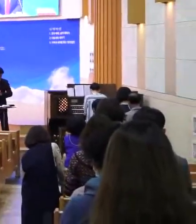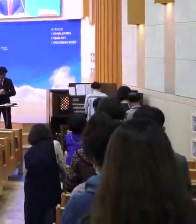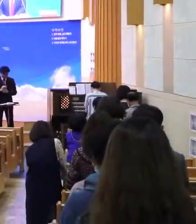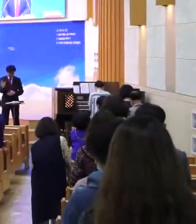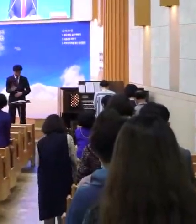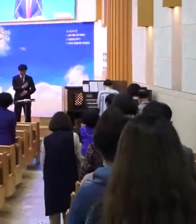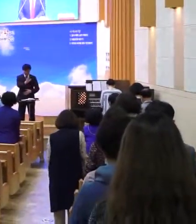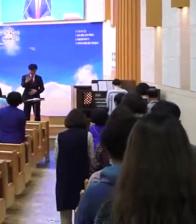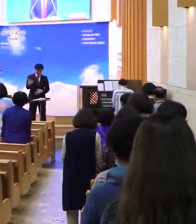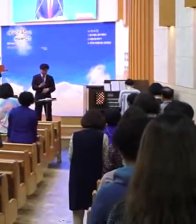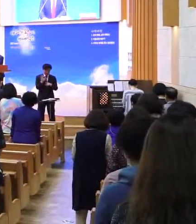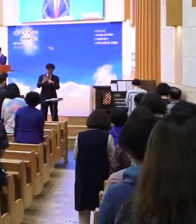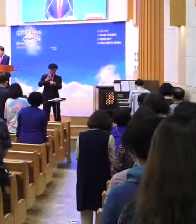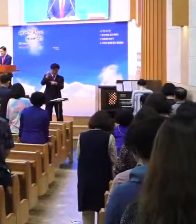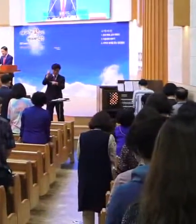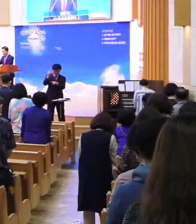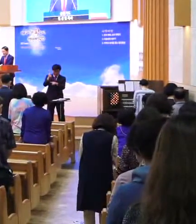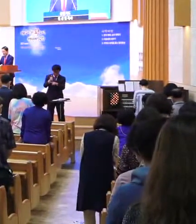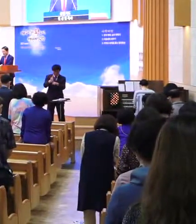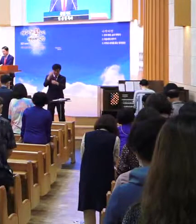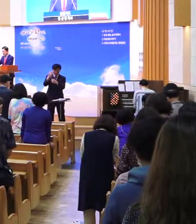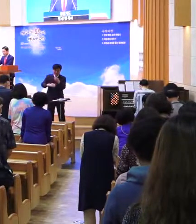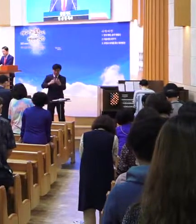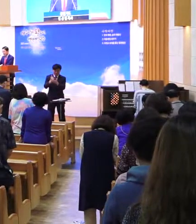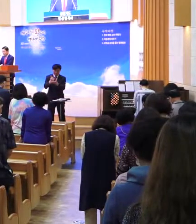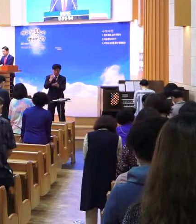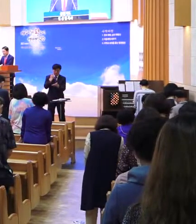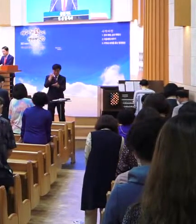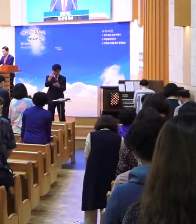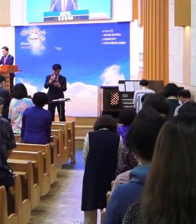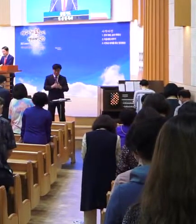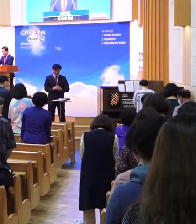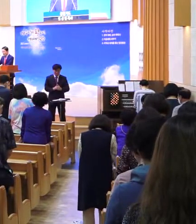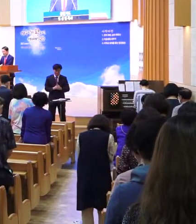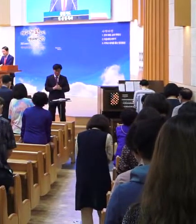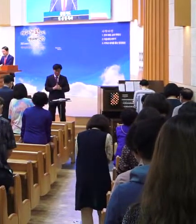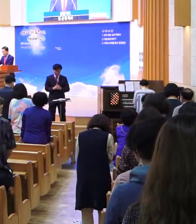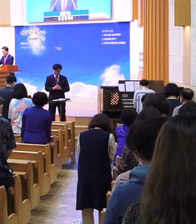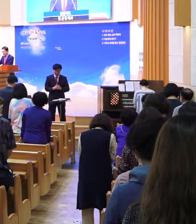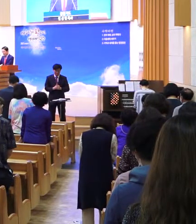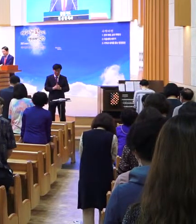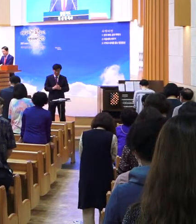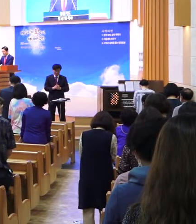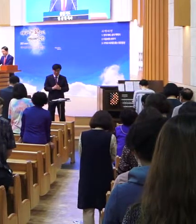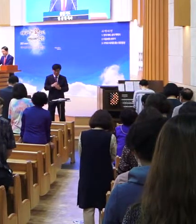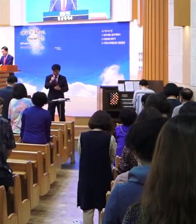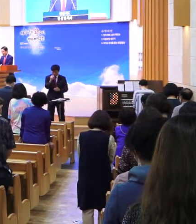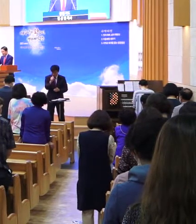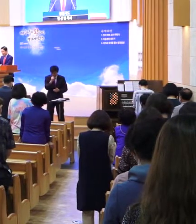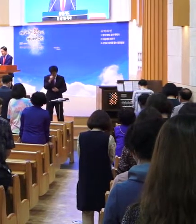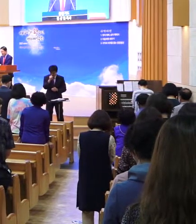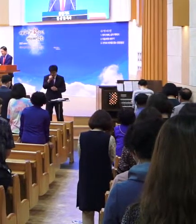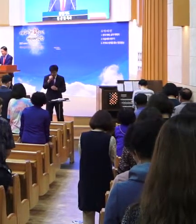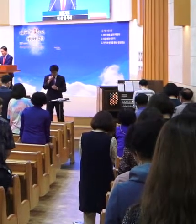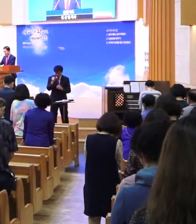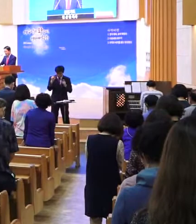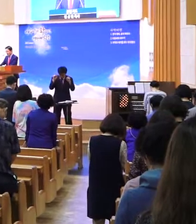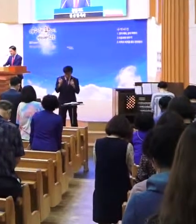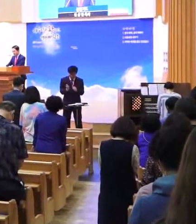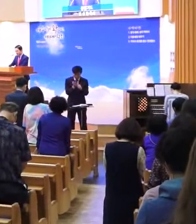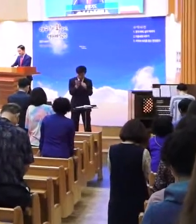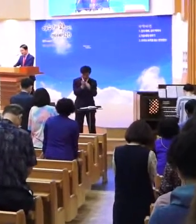우리의 왕이시며 만왕의 왕이신 하나님 아버지, 선한 목자의 손길로 우리를 돌보아